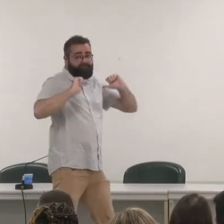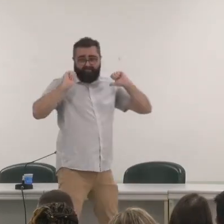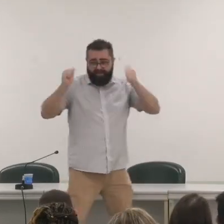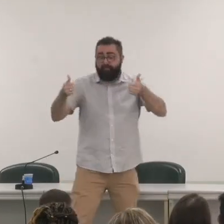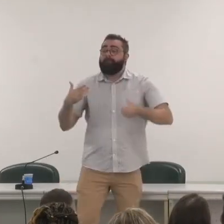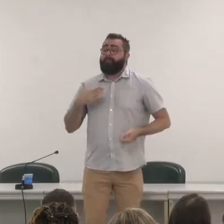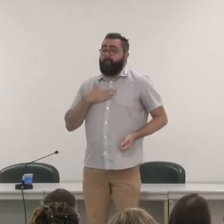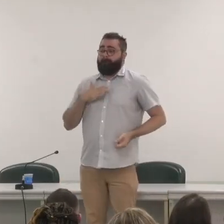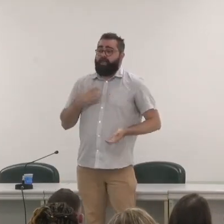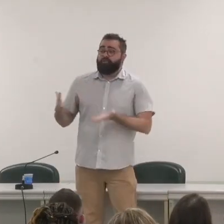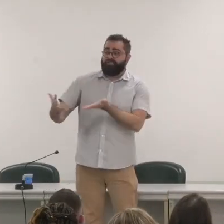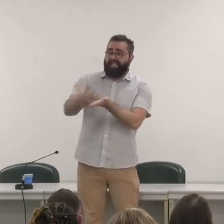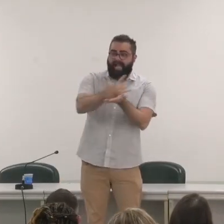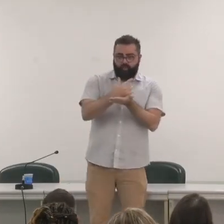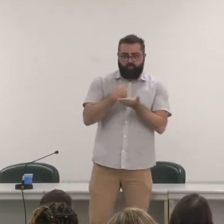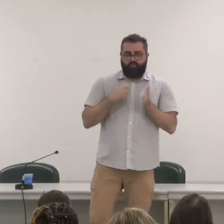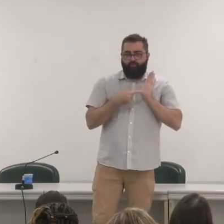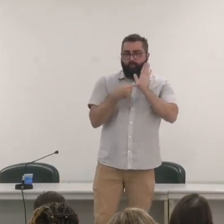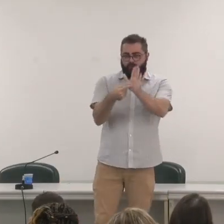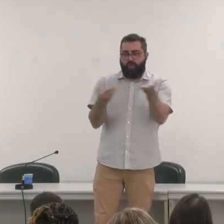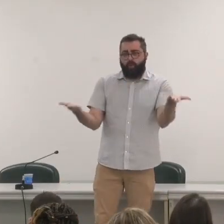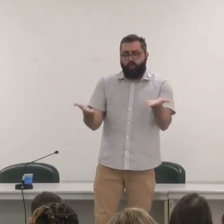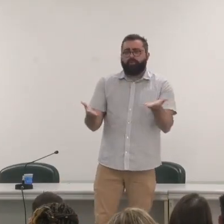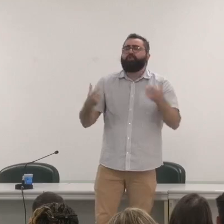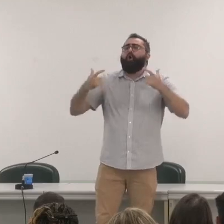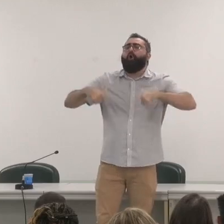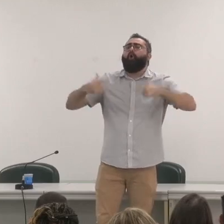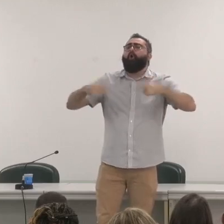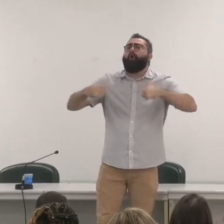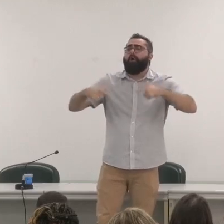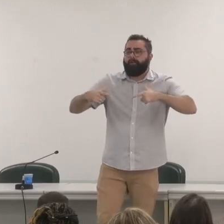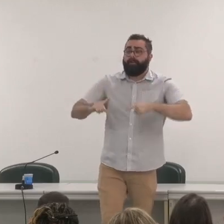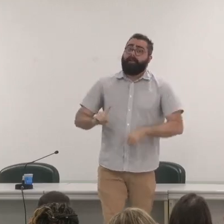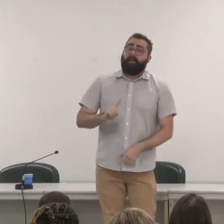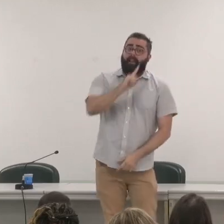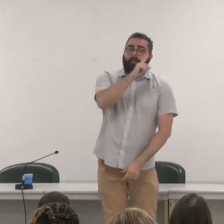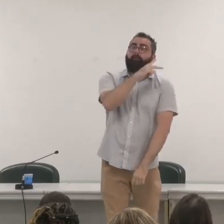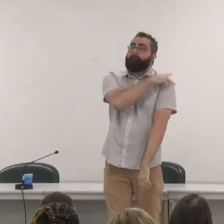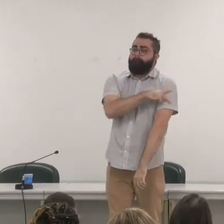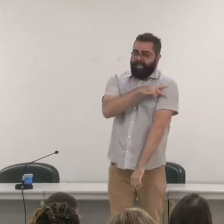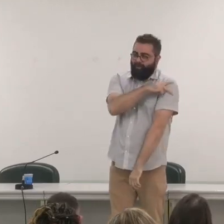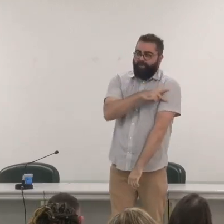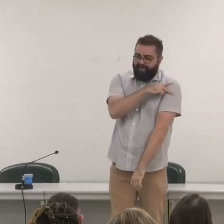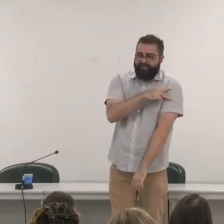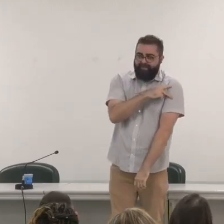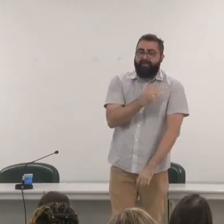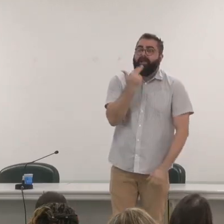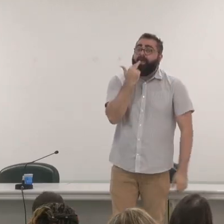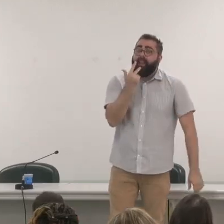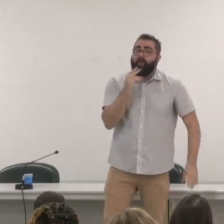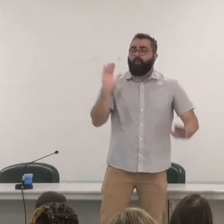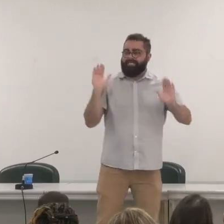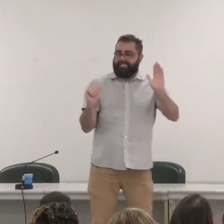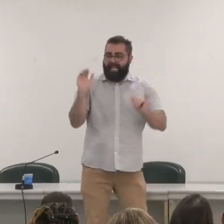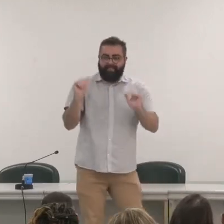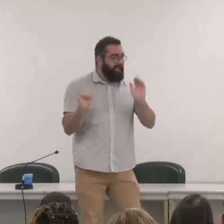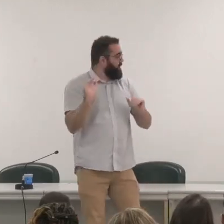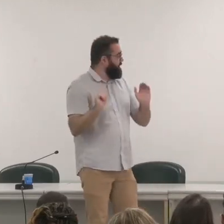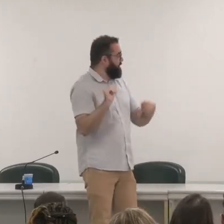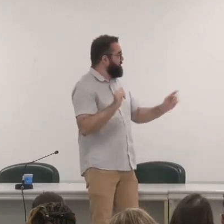espontaneamente. Então, os dados que eu vou apresentar hoje, eles advêm do estado do Piauí, de uma língua de